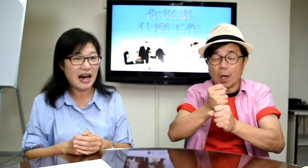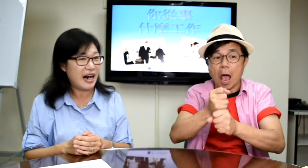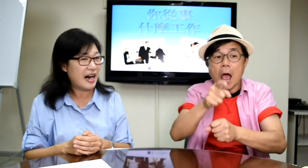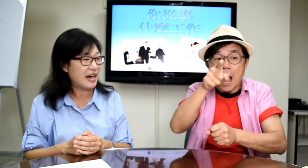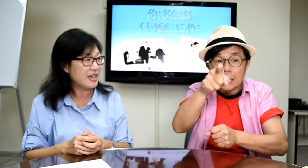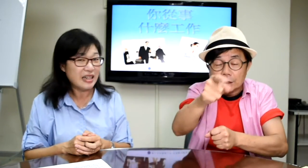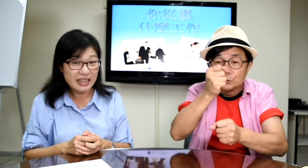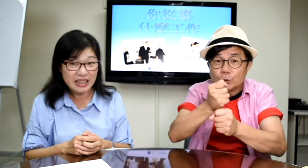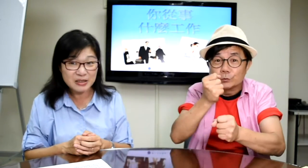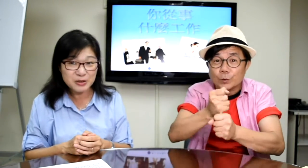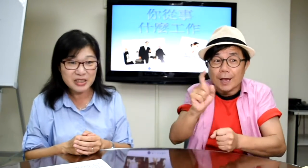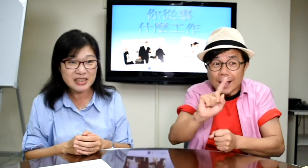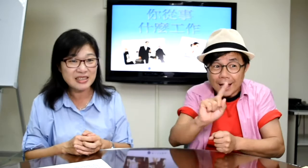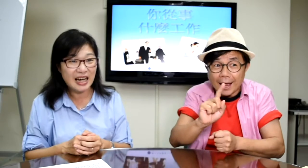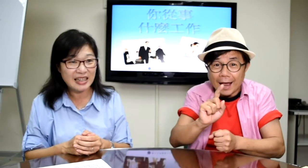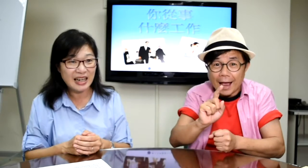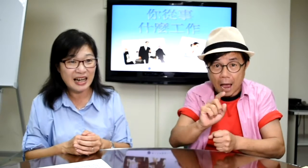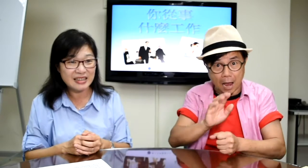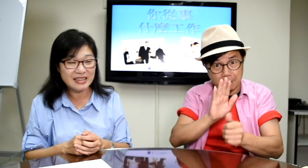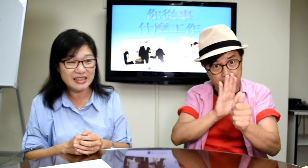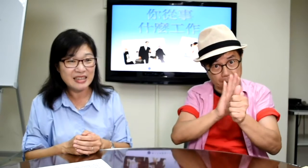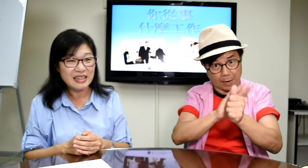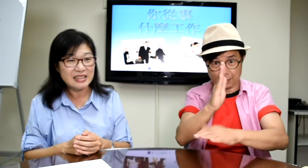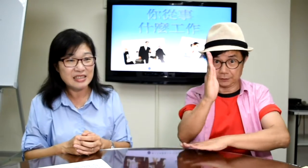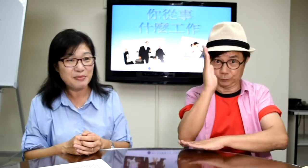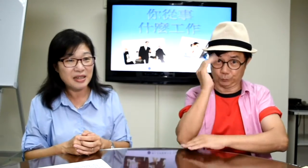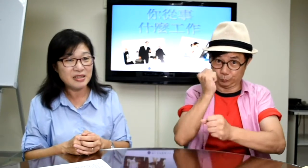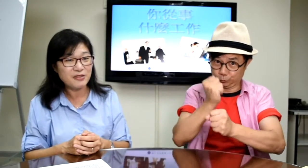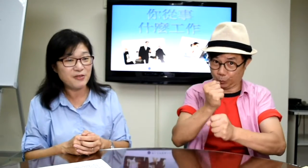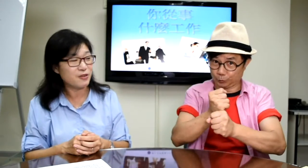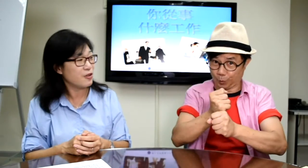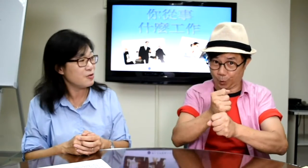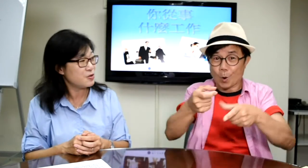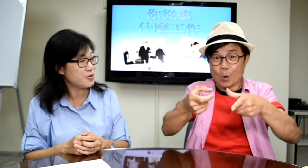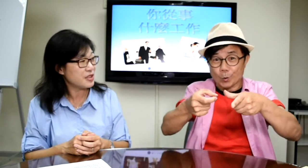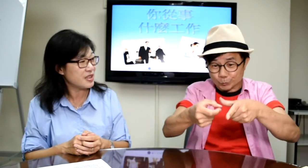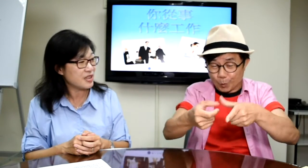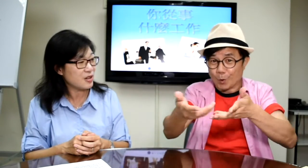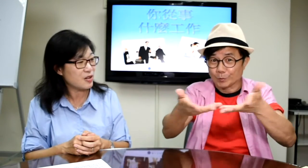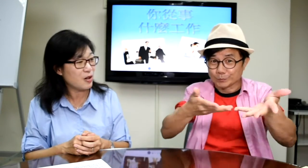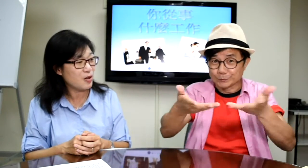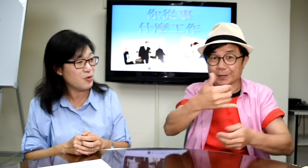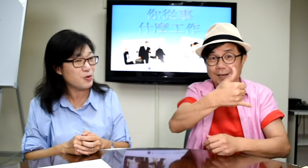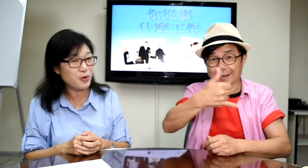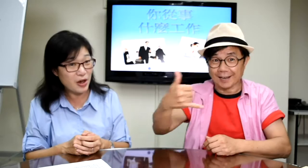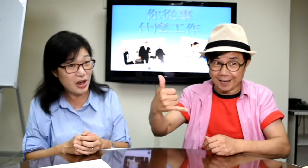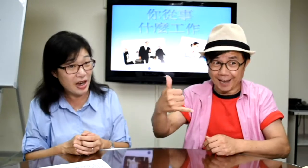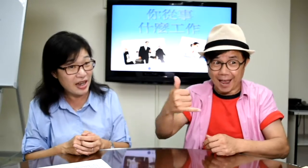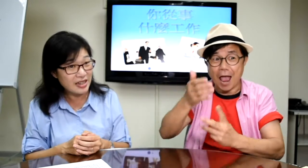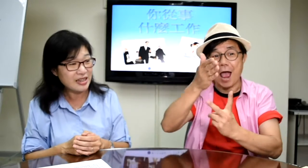360行，你做的是哪一行呢？是帮政府工作的公务员，